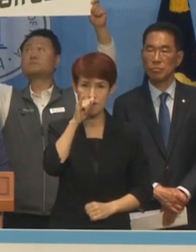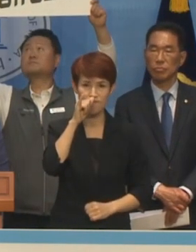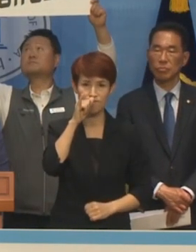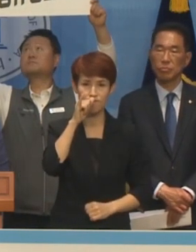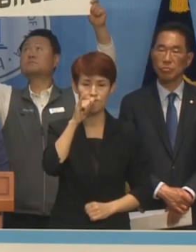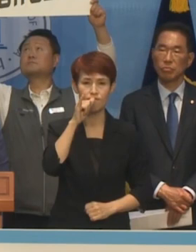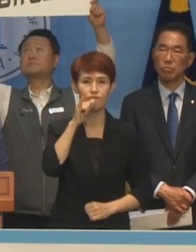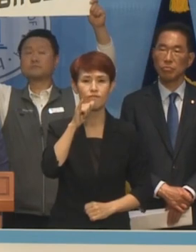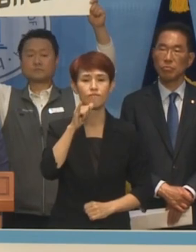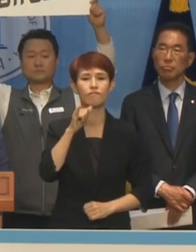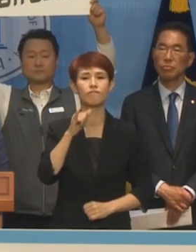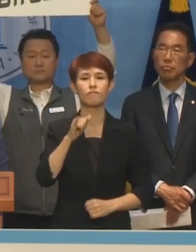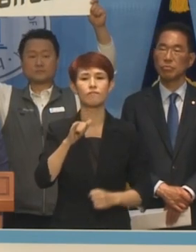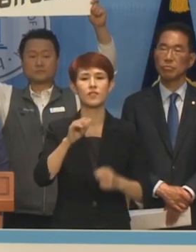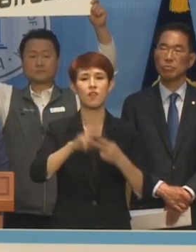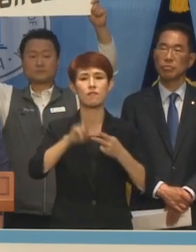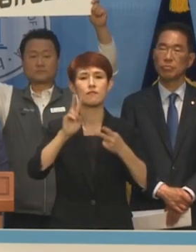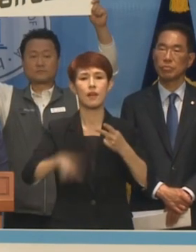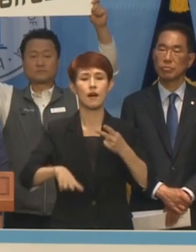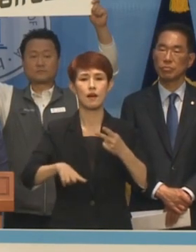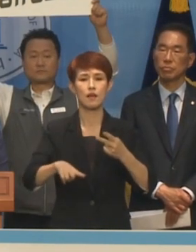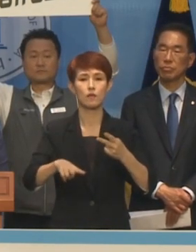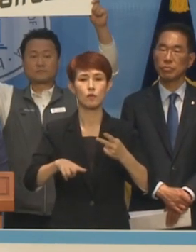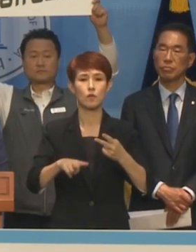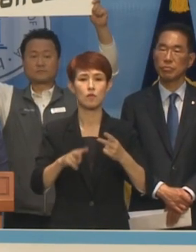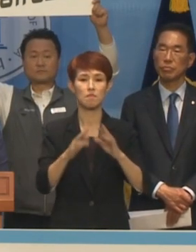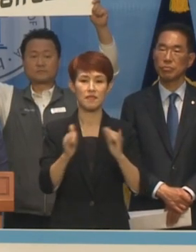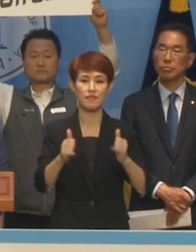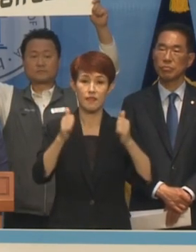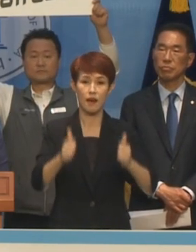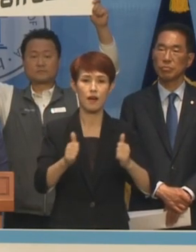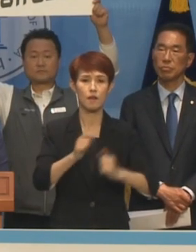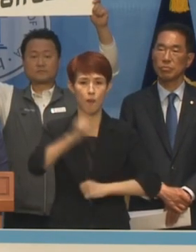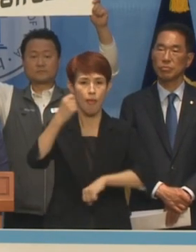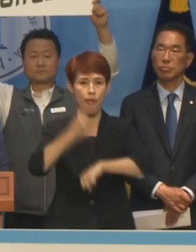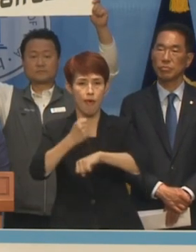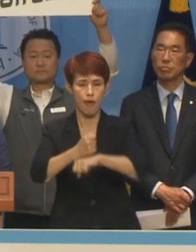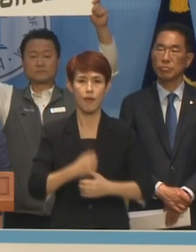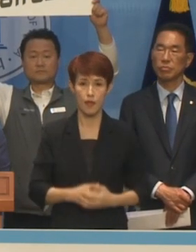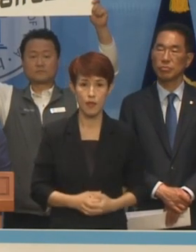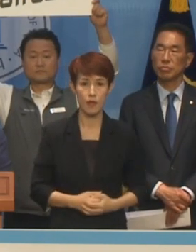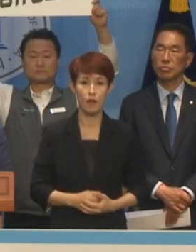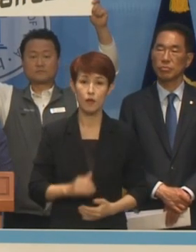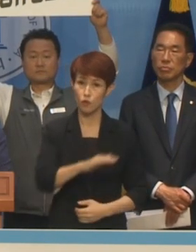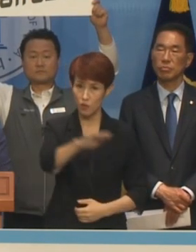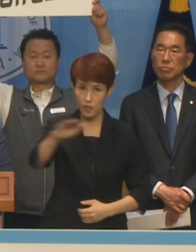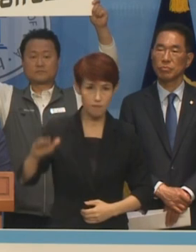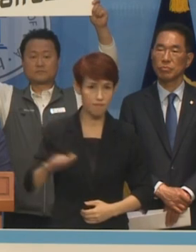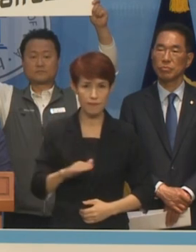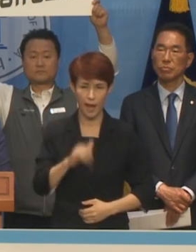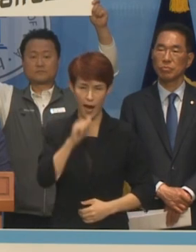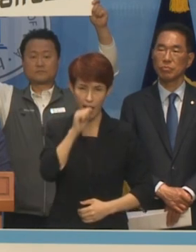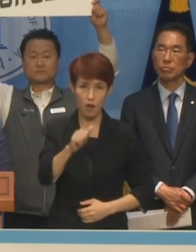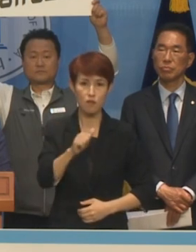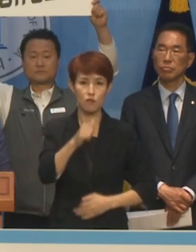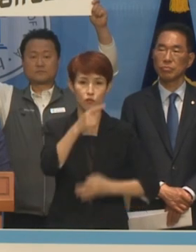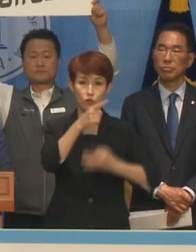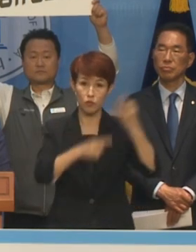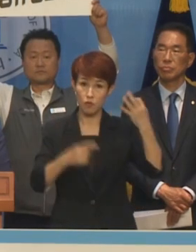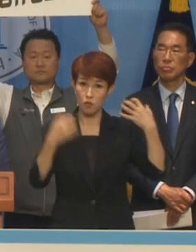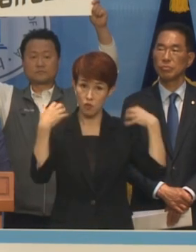뒤 형사상, 민형사상 책임을 져야 할 것입니다. 저희들은 절대 윤석열